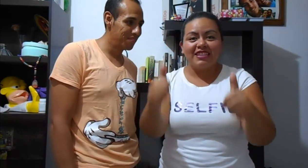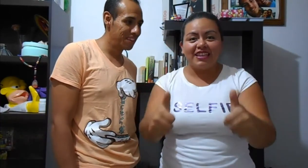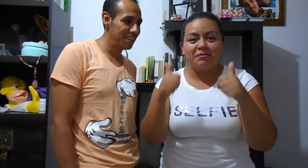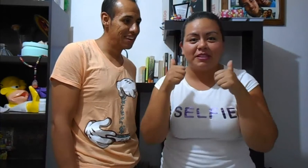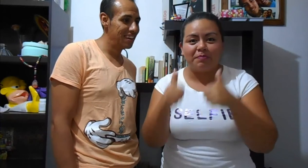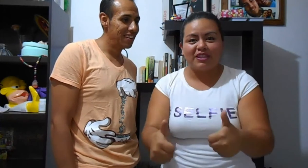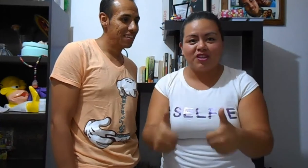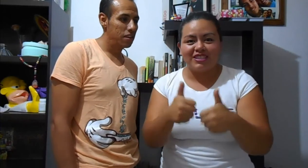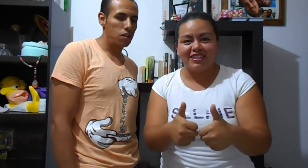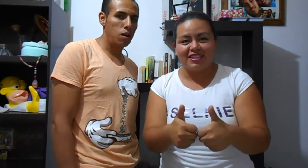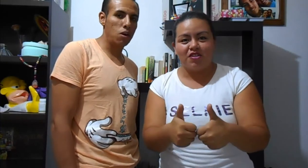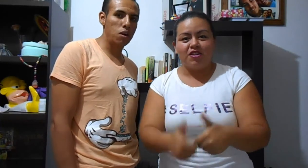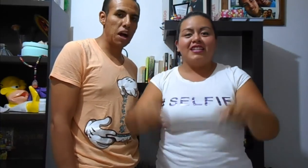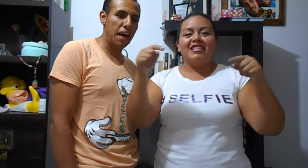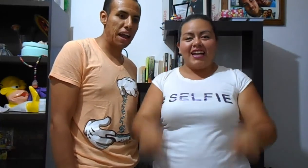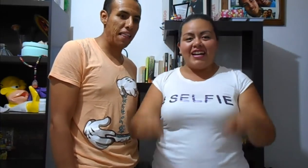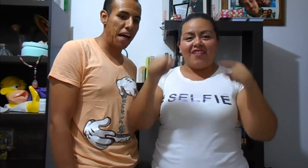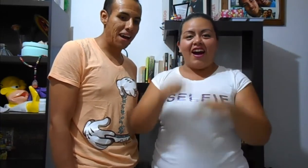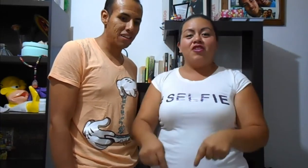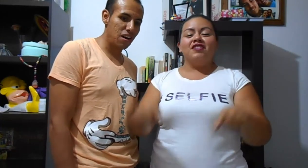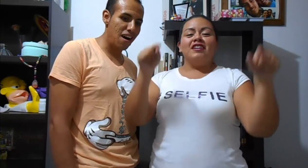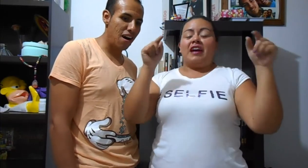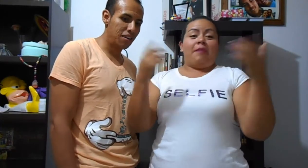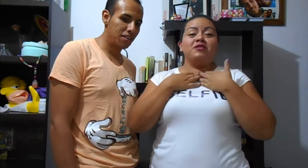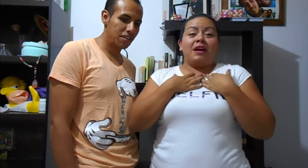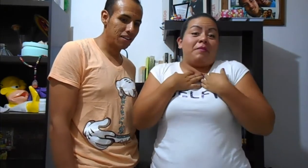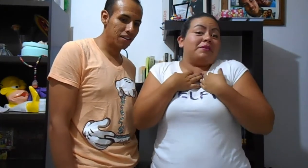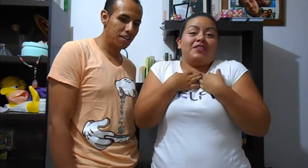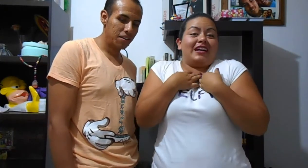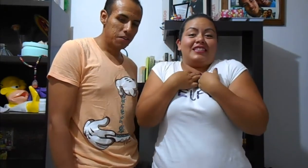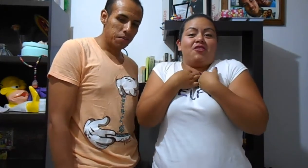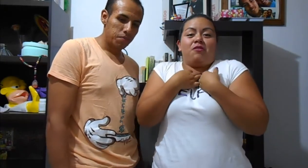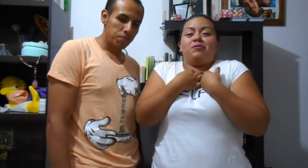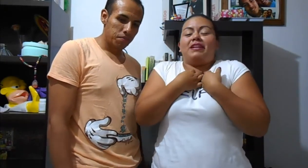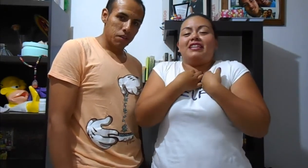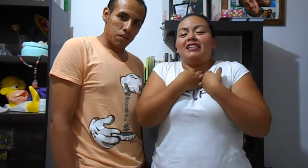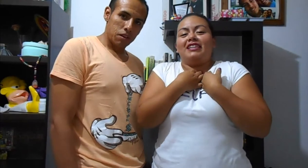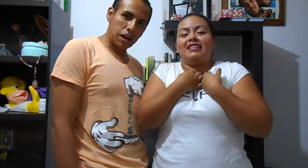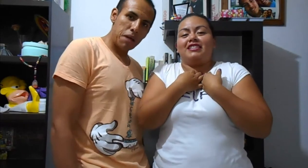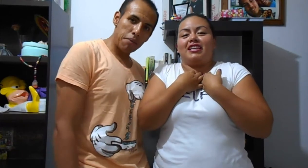tiene que ser porque perdió este No, reto. no, nada, Díganle nada. abajo. No. A mí nunca me pusieron castigo cuando perdí en Creo que me